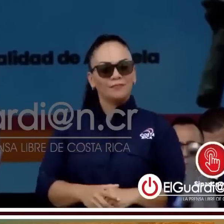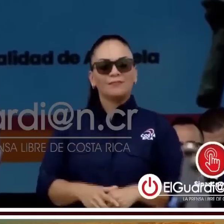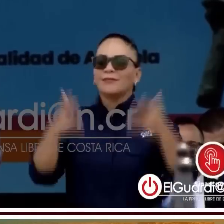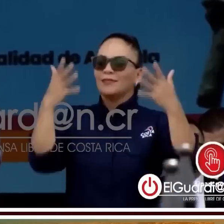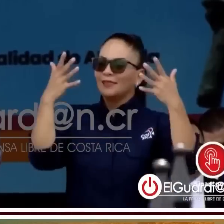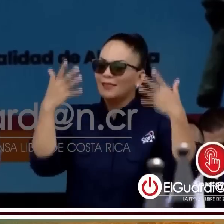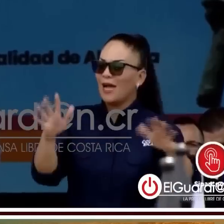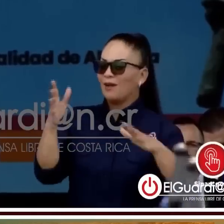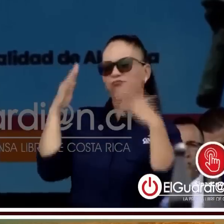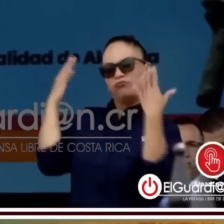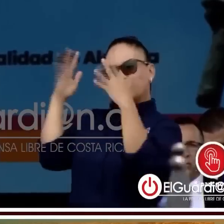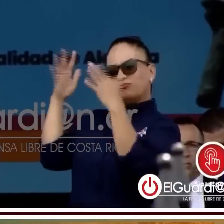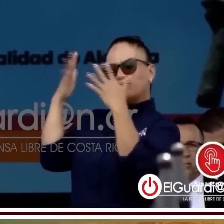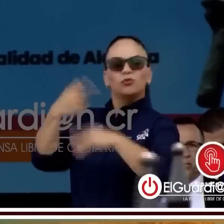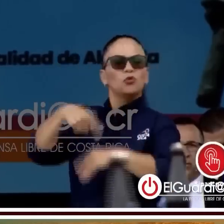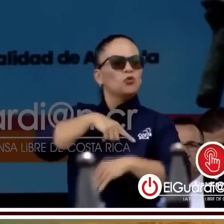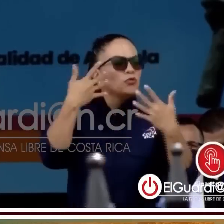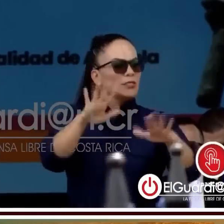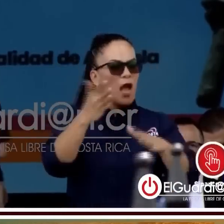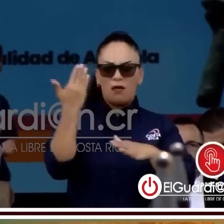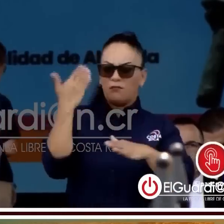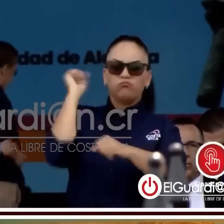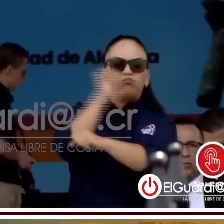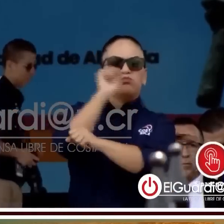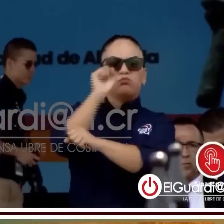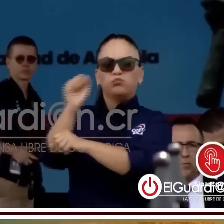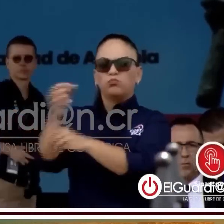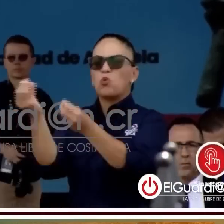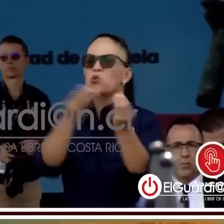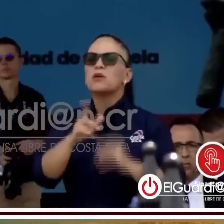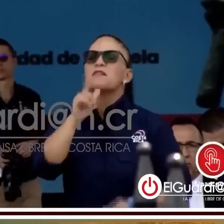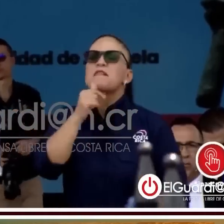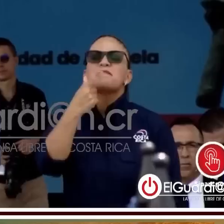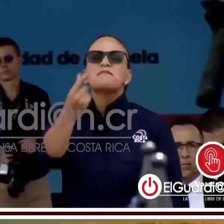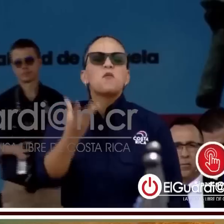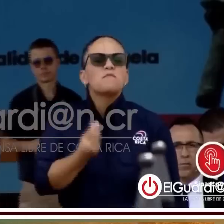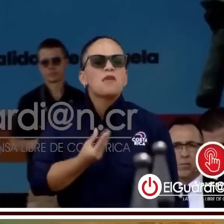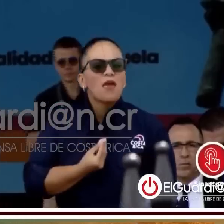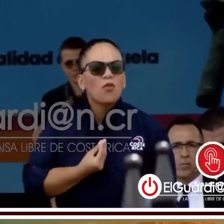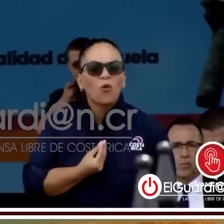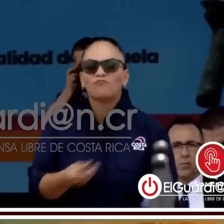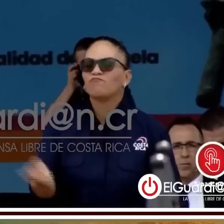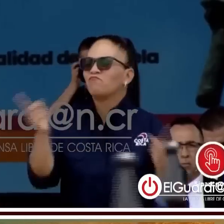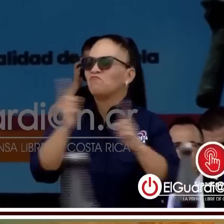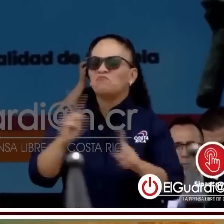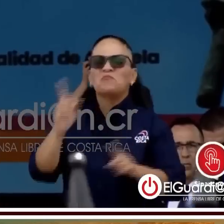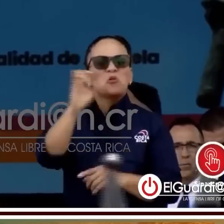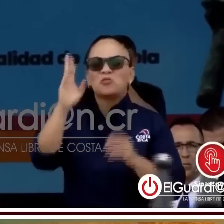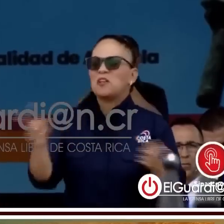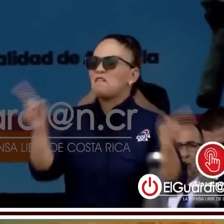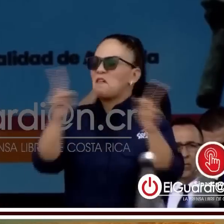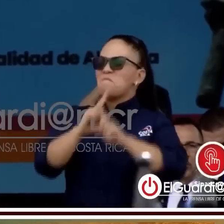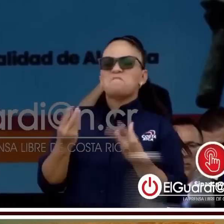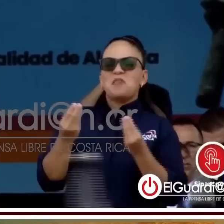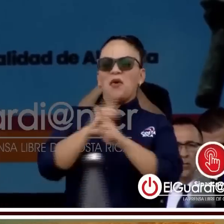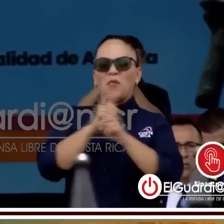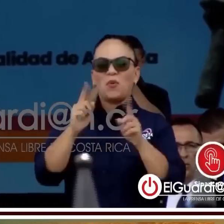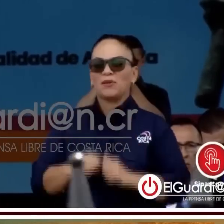hemos derrotado muchos. ¿Quién dijo miedo, Costa Rica?